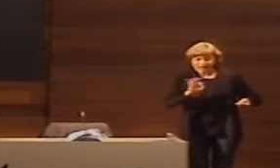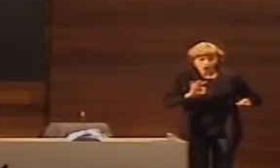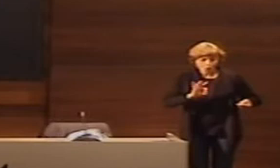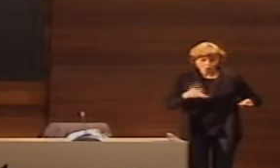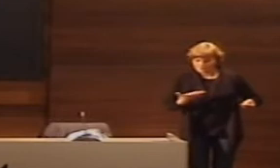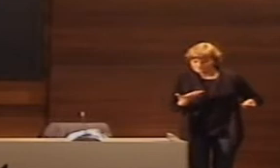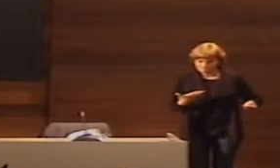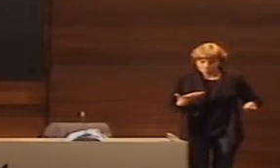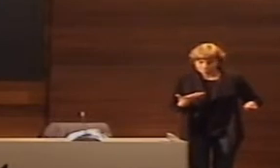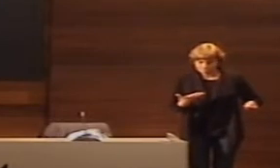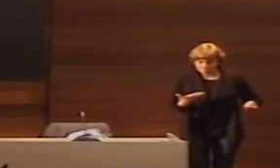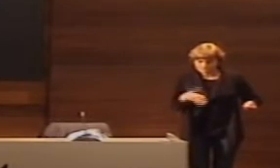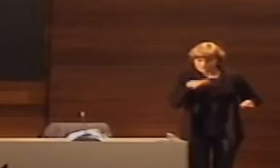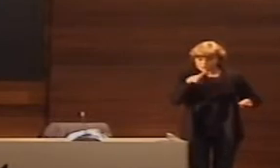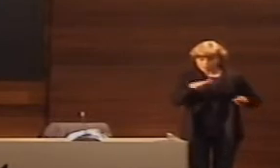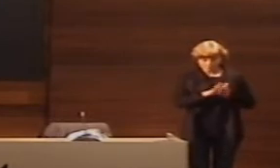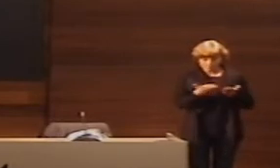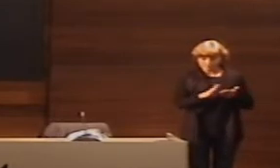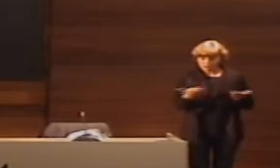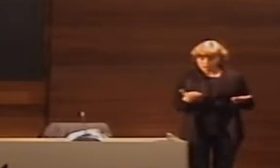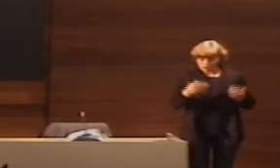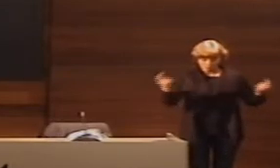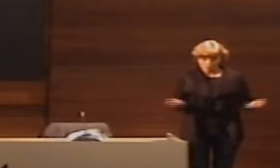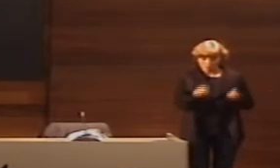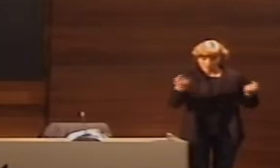esas cosas, se gastan un montón de dinero en